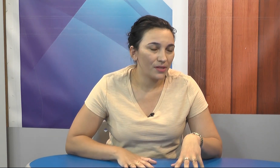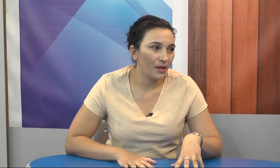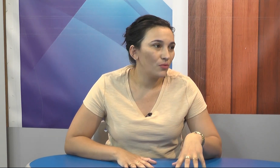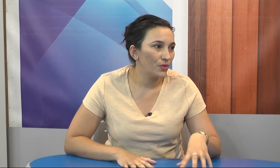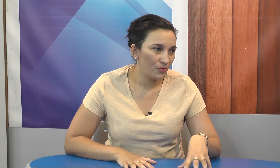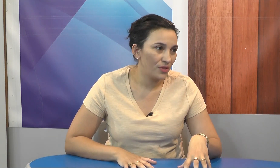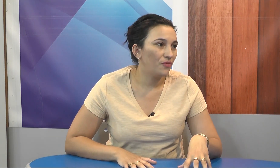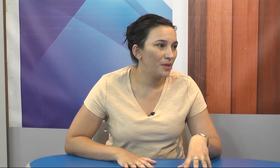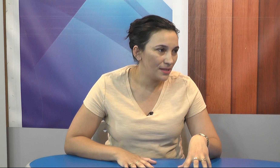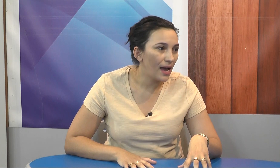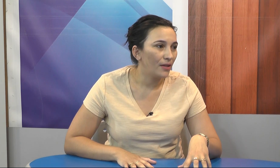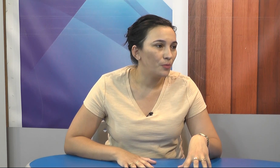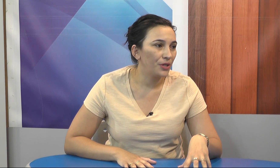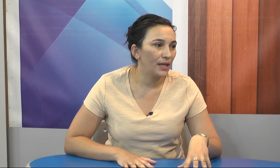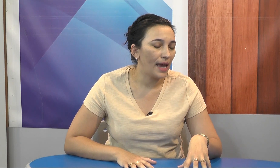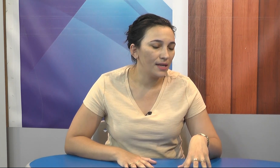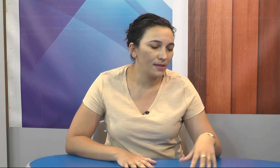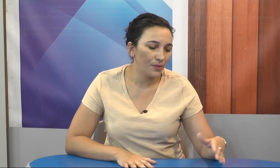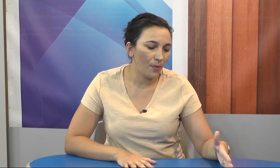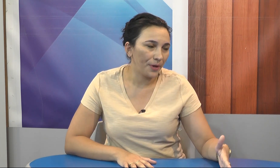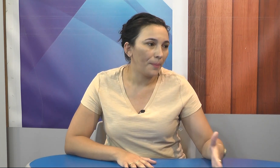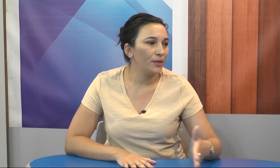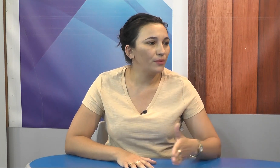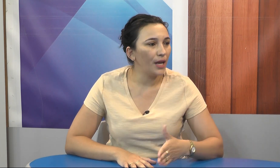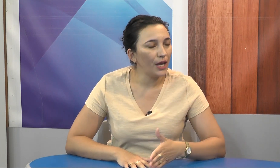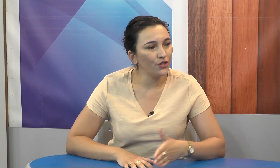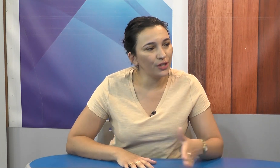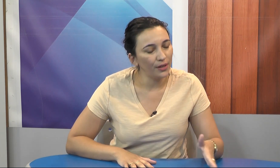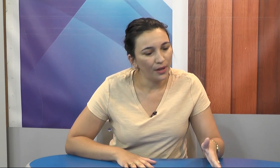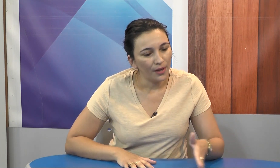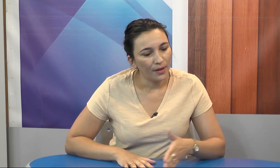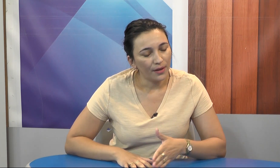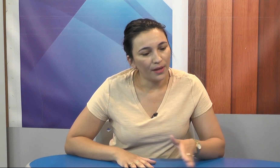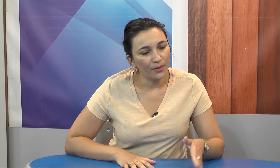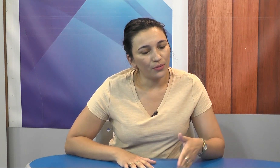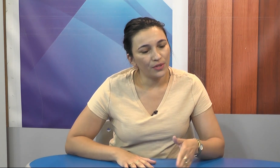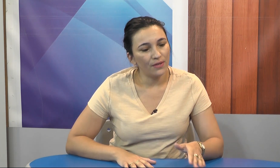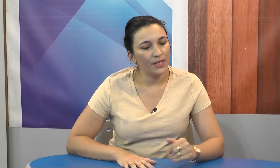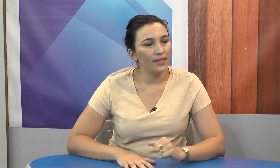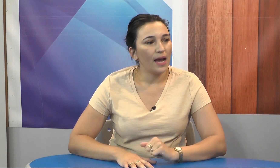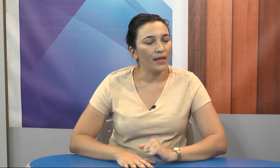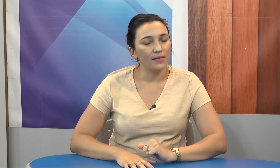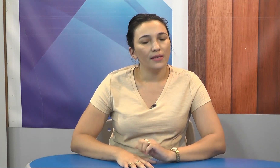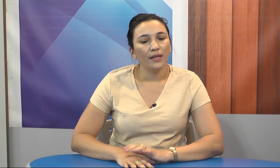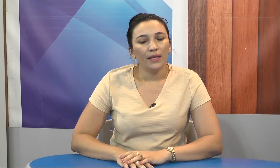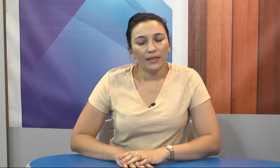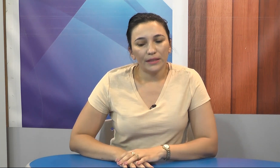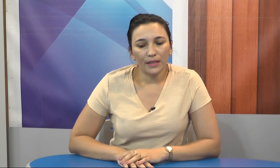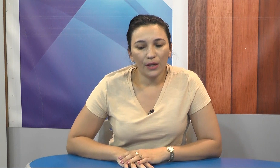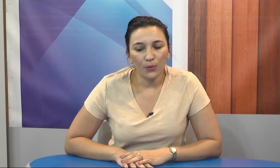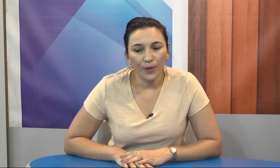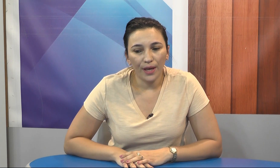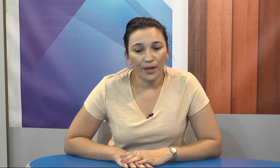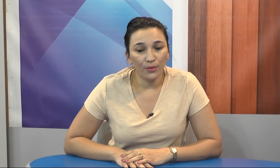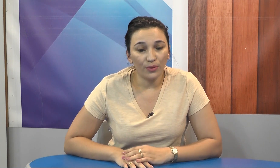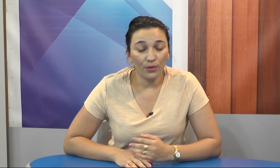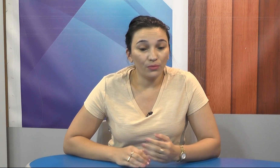nenhum que não fosse alfabetizado, porque lá eles têm um acompanhamento desde os anos iniciais. Então, eu não